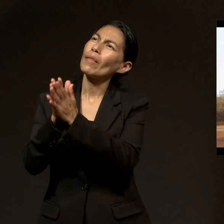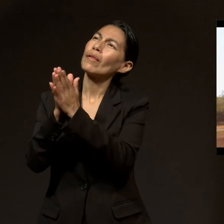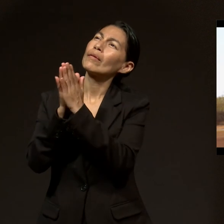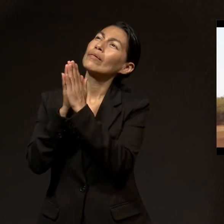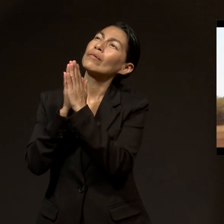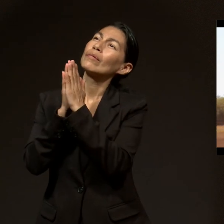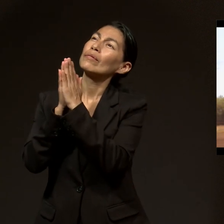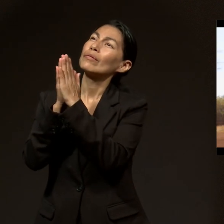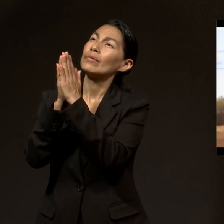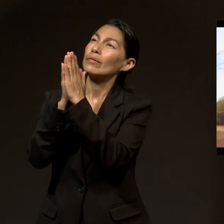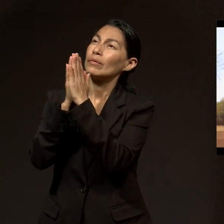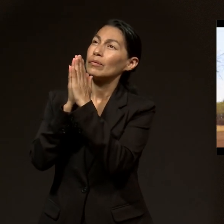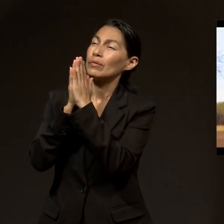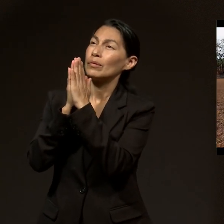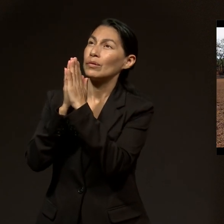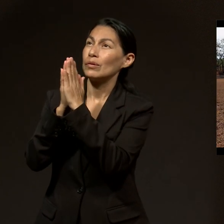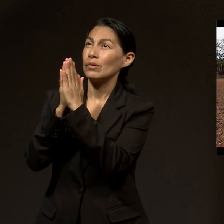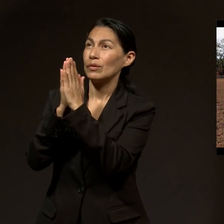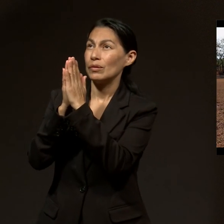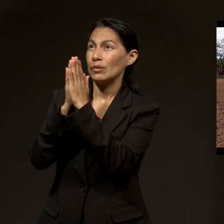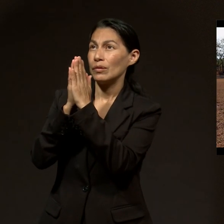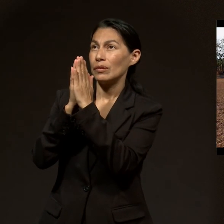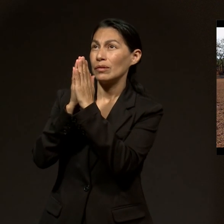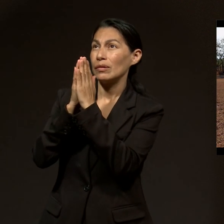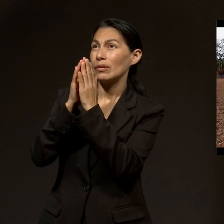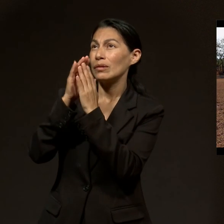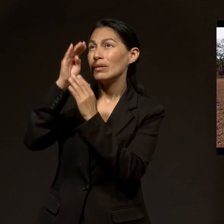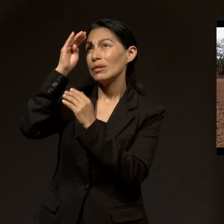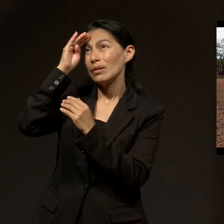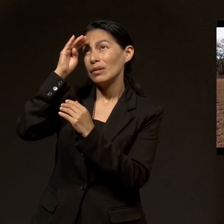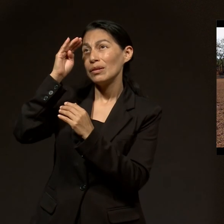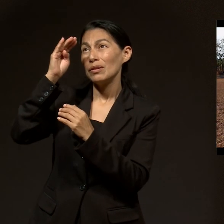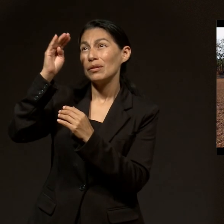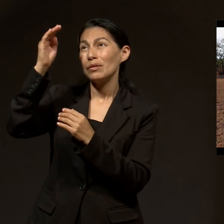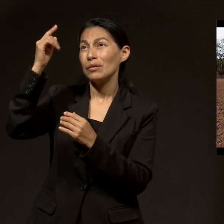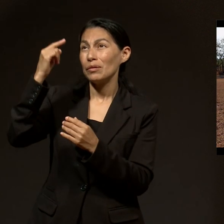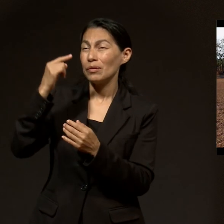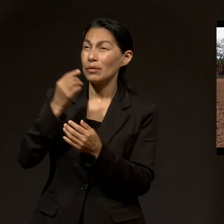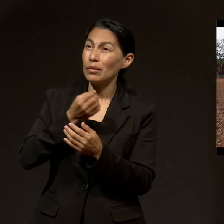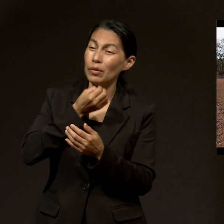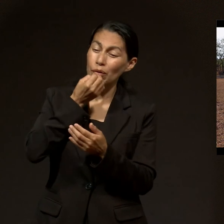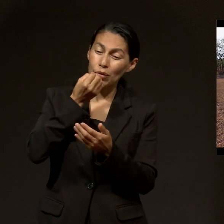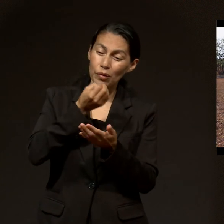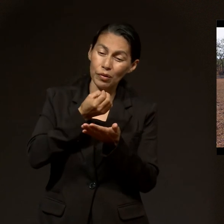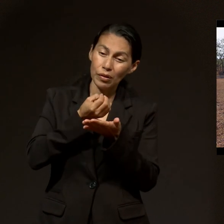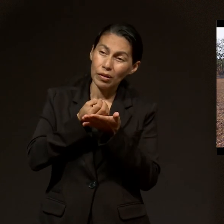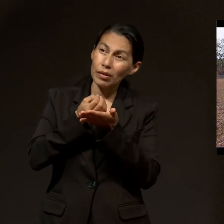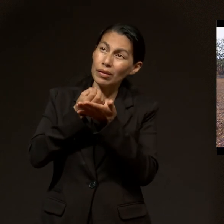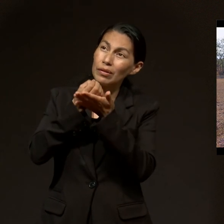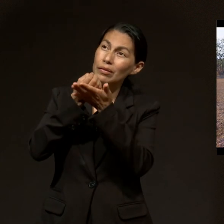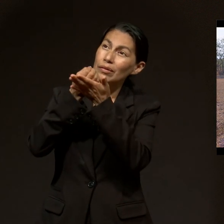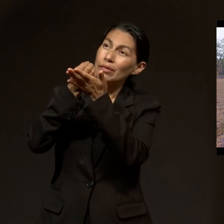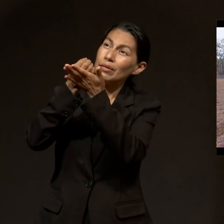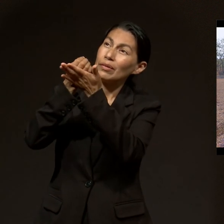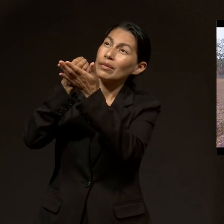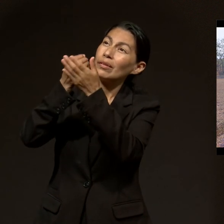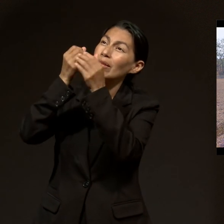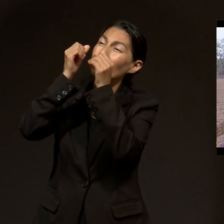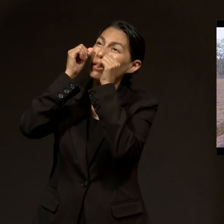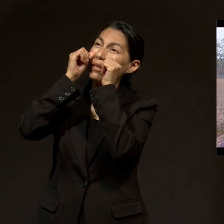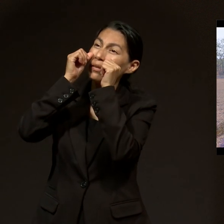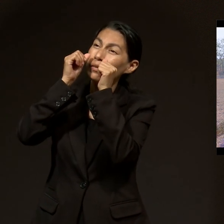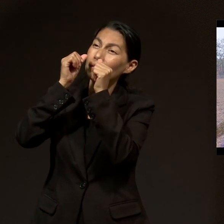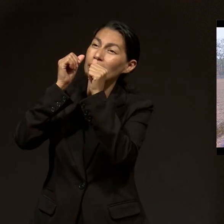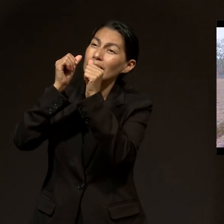ruego a escuchar mi oración Dime a tu